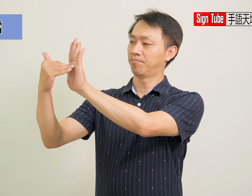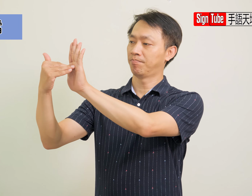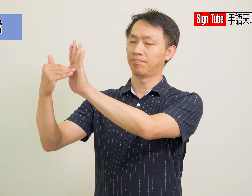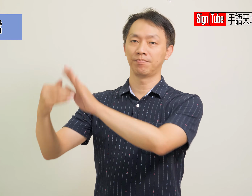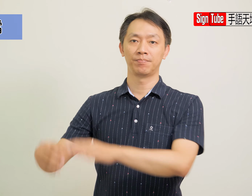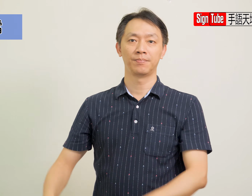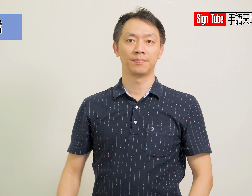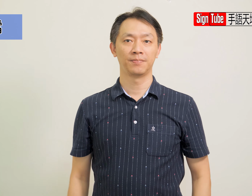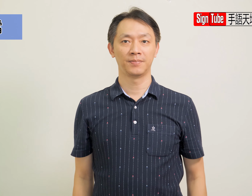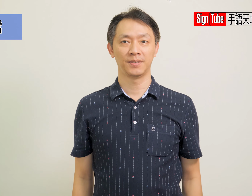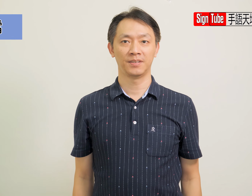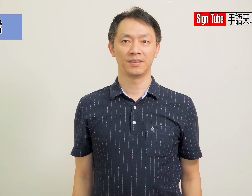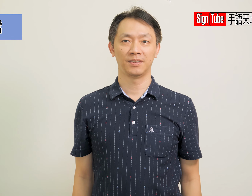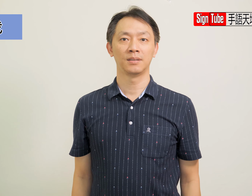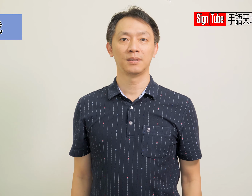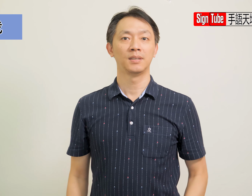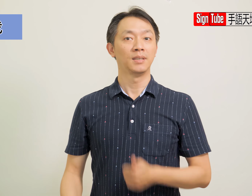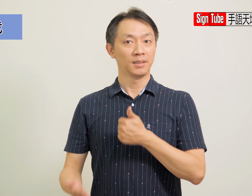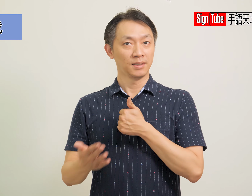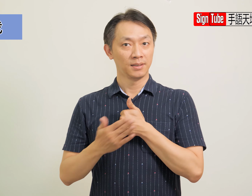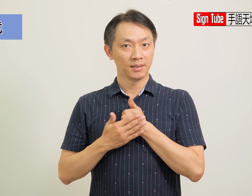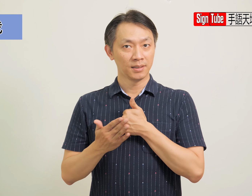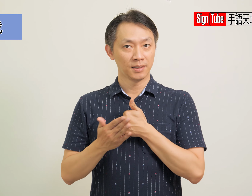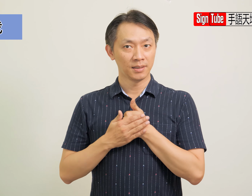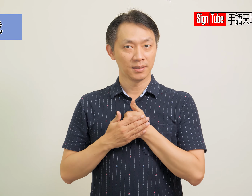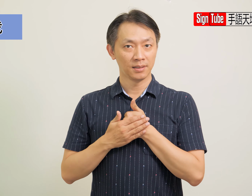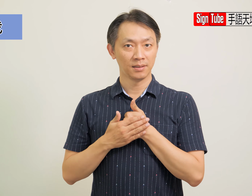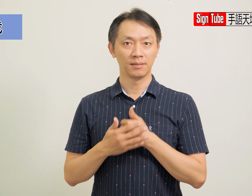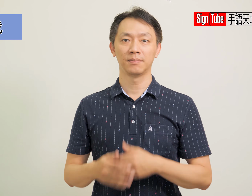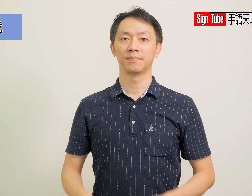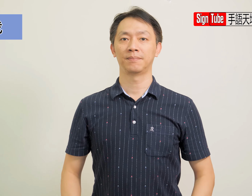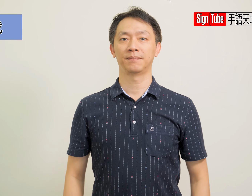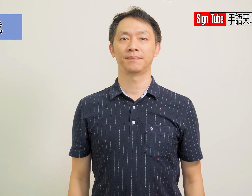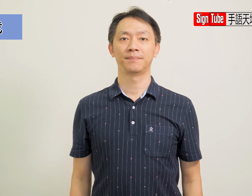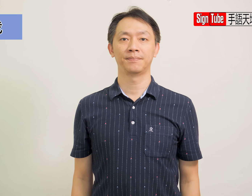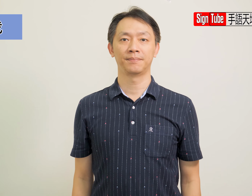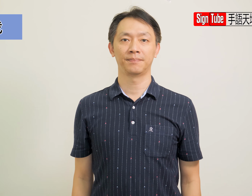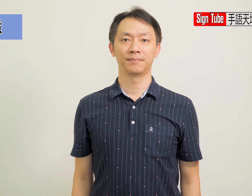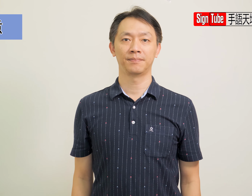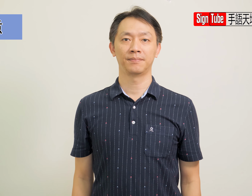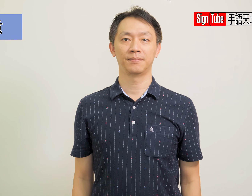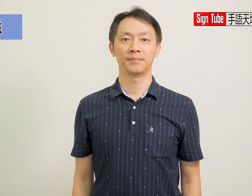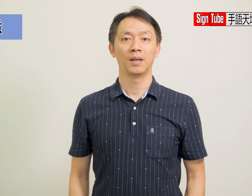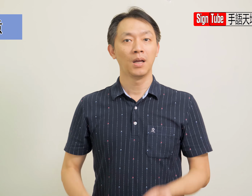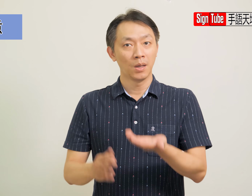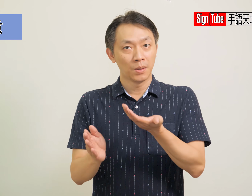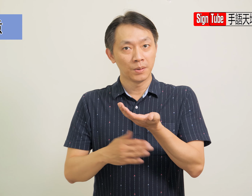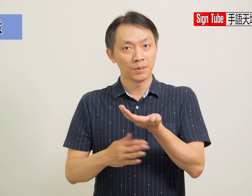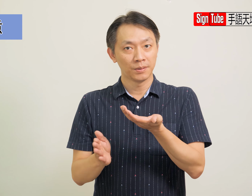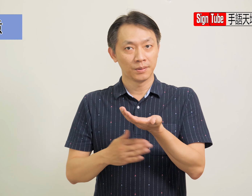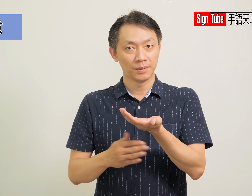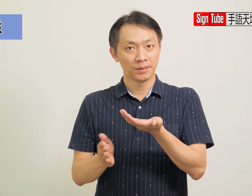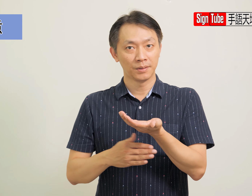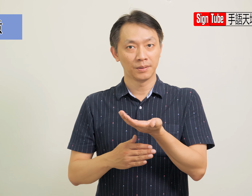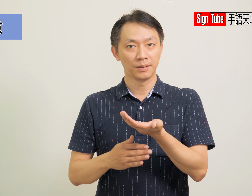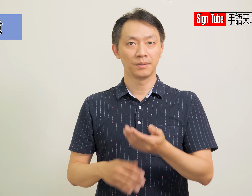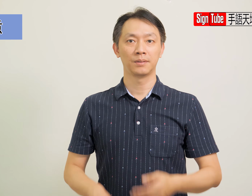亲爱的爸妈，给我当风遮雨的家，为我